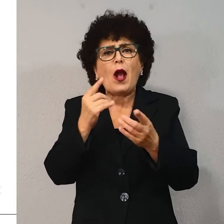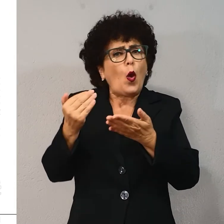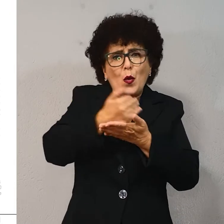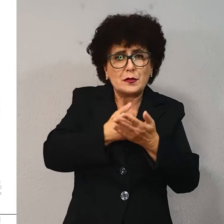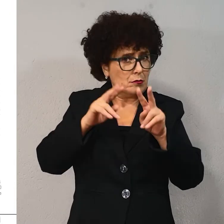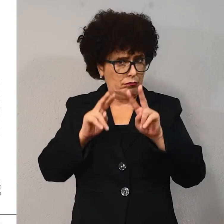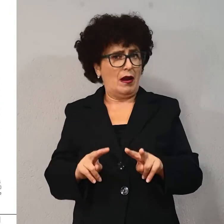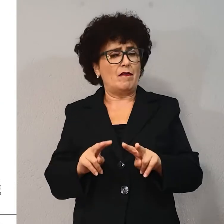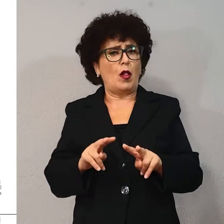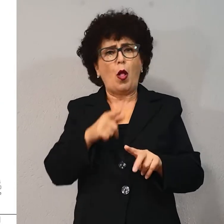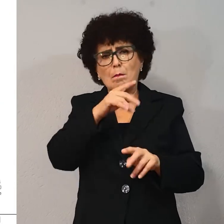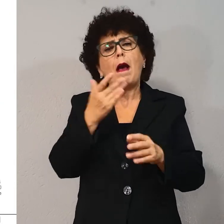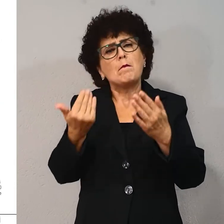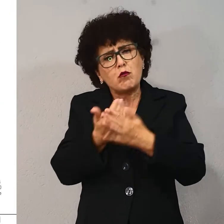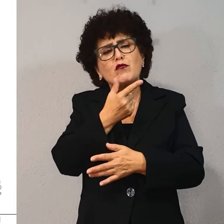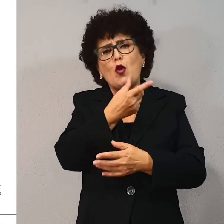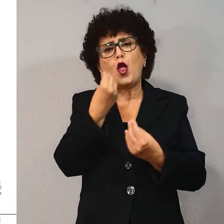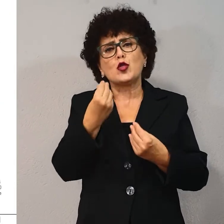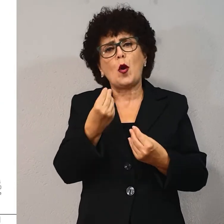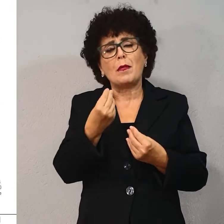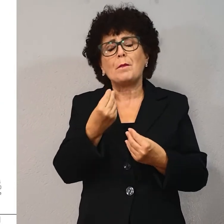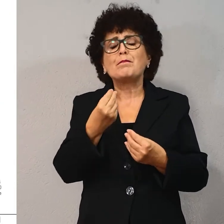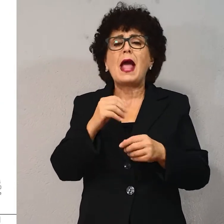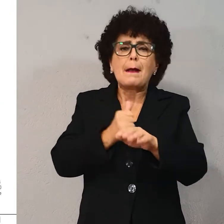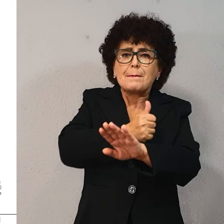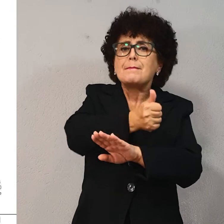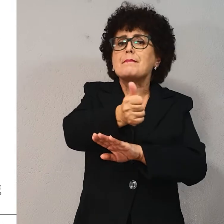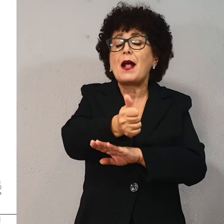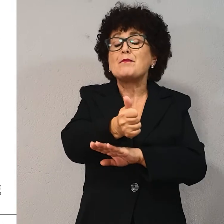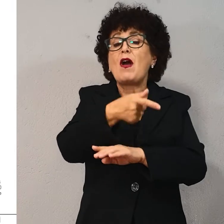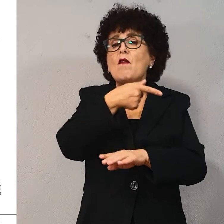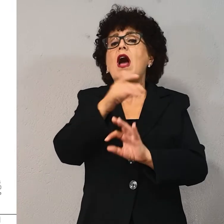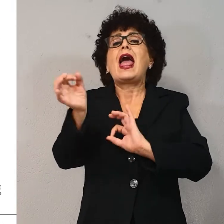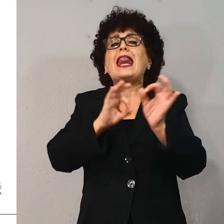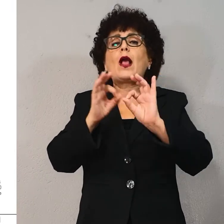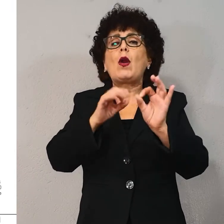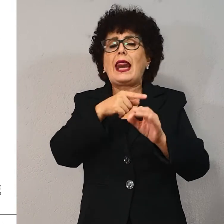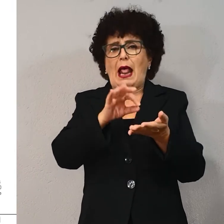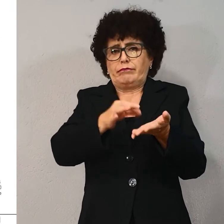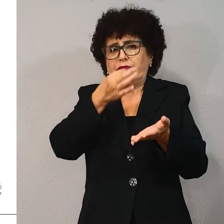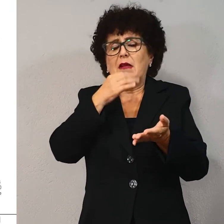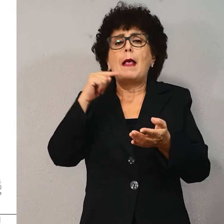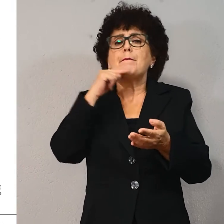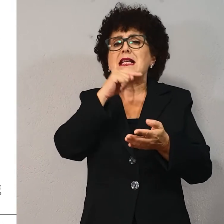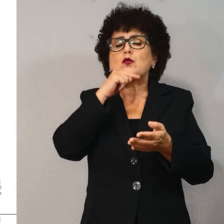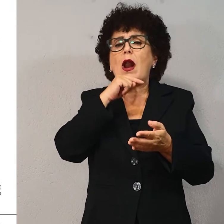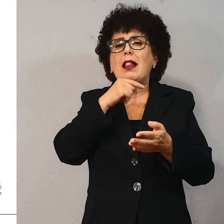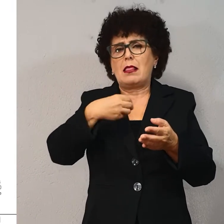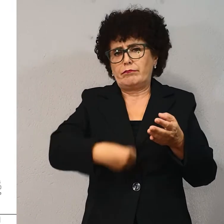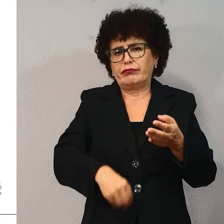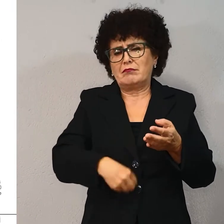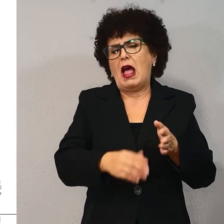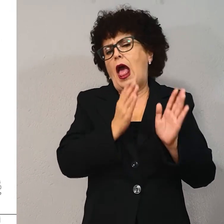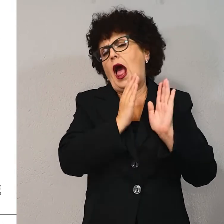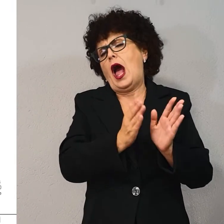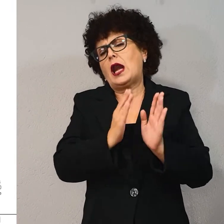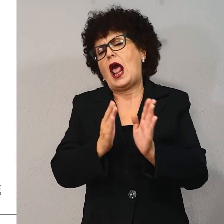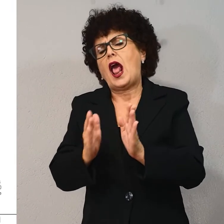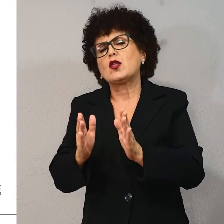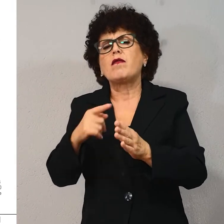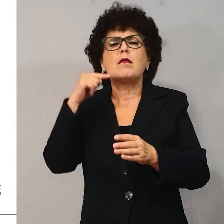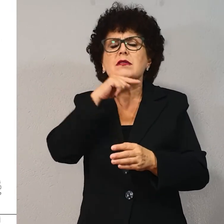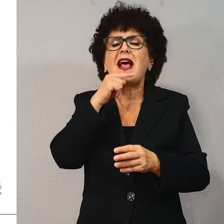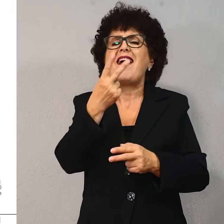правилно. Предности. Го регулираат менструалниот циклус. Ке имаш редовни менструации